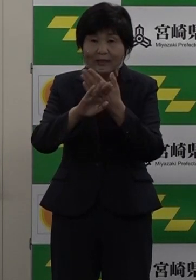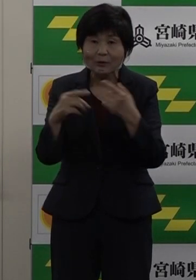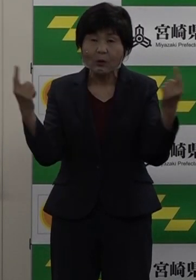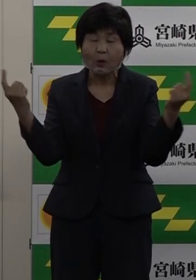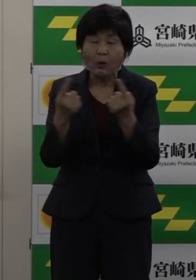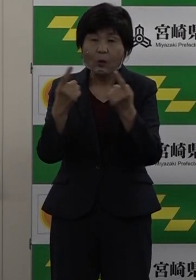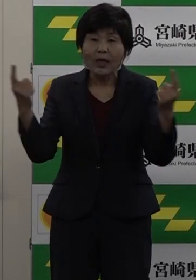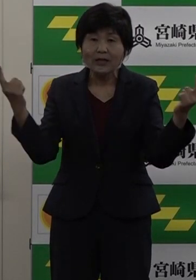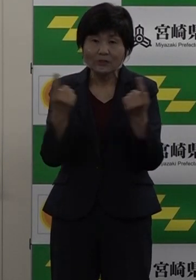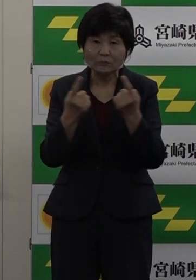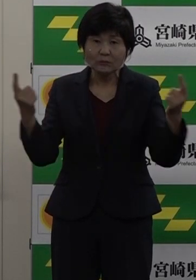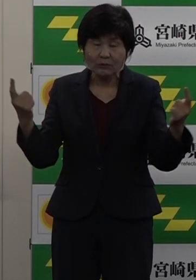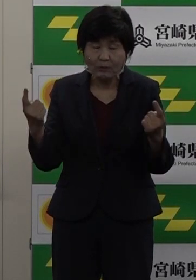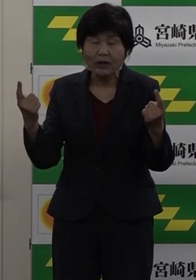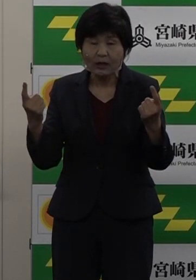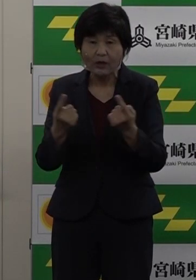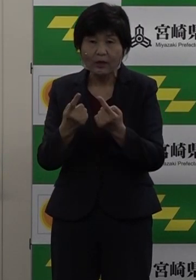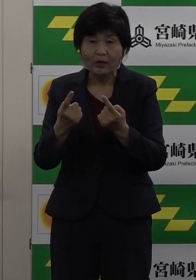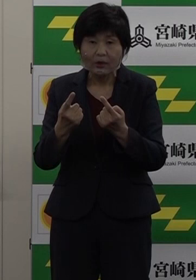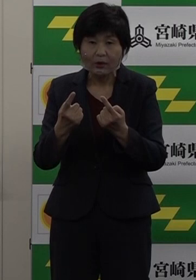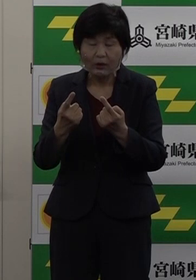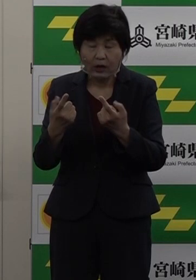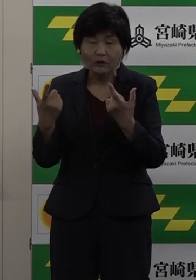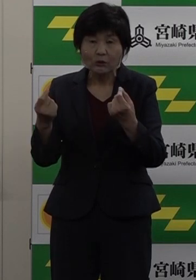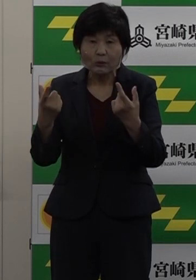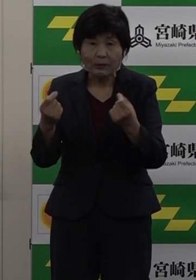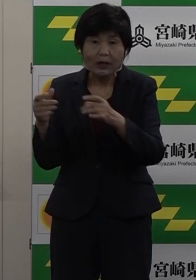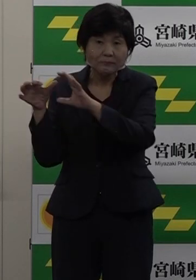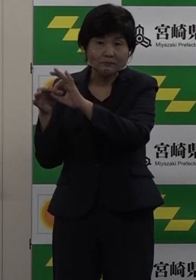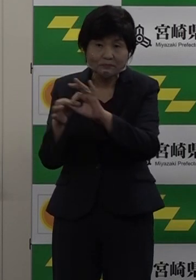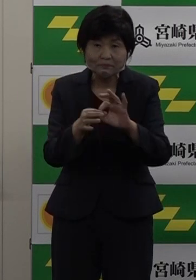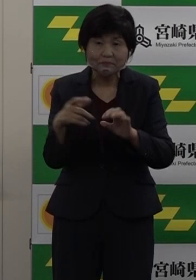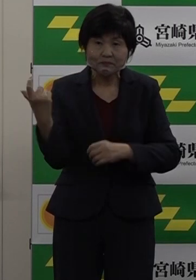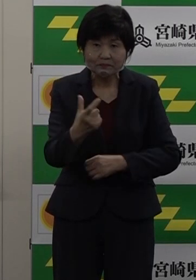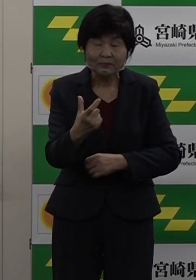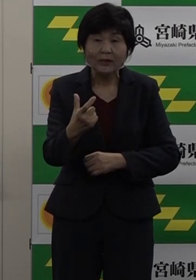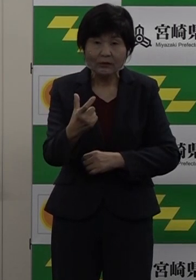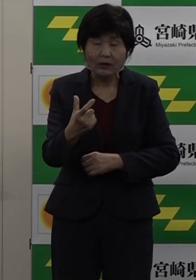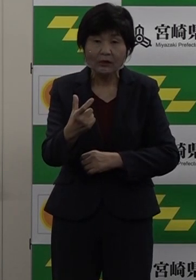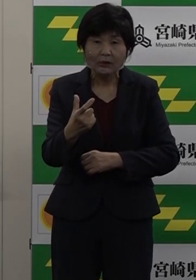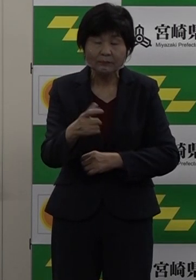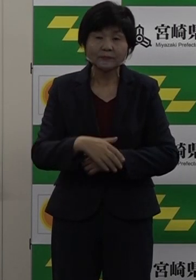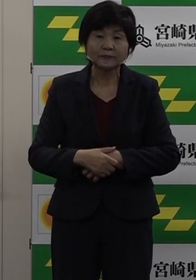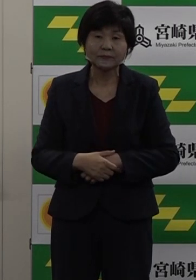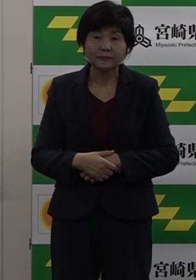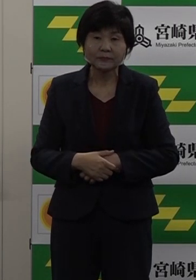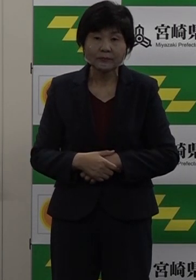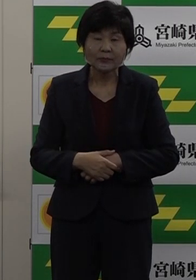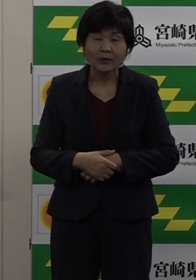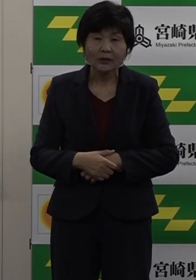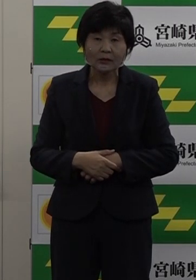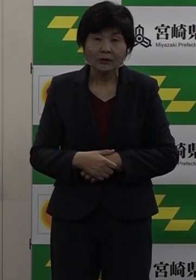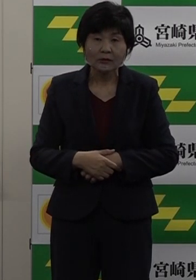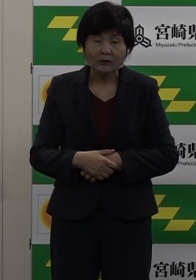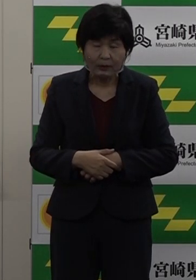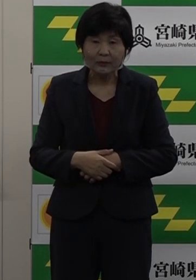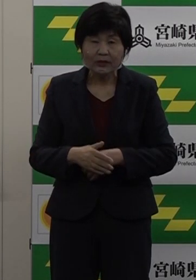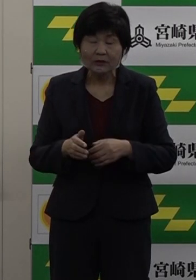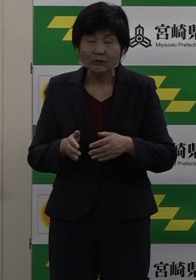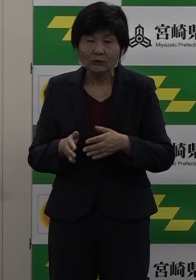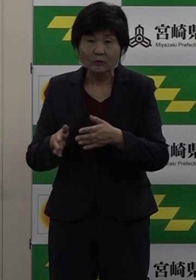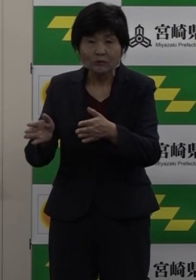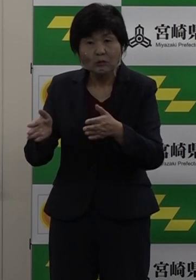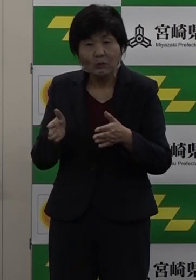続きであります。まだまだ県外厳しい状況の中で原則として不要急の往来